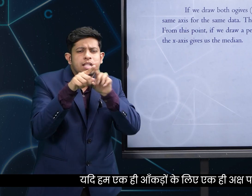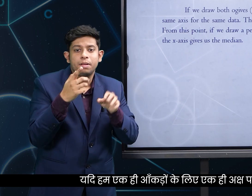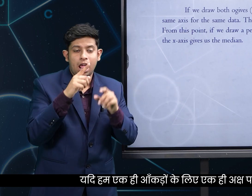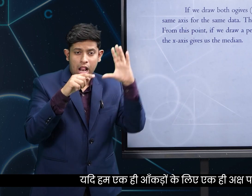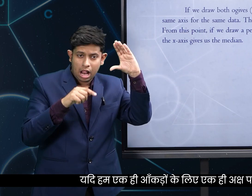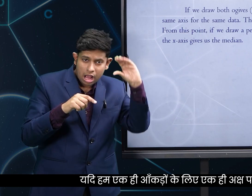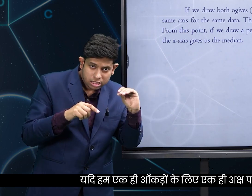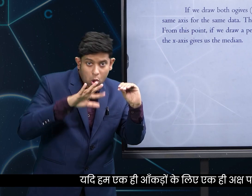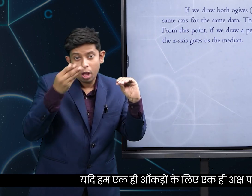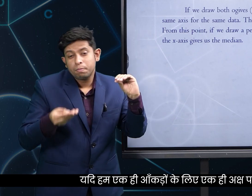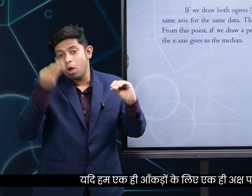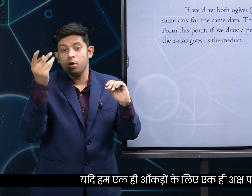चाप विकर्ण खींचते हैं,